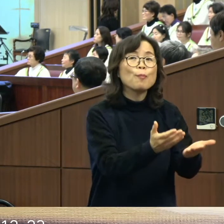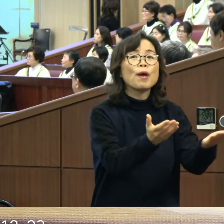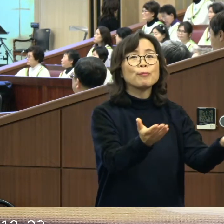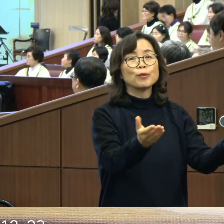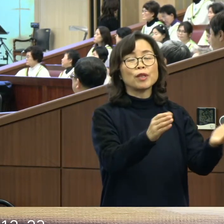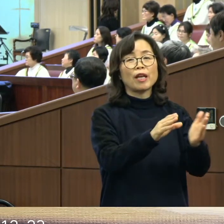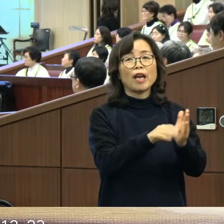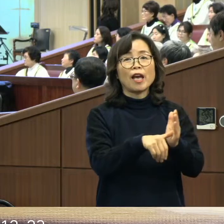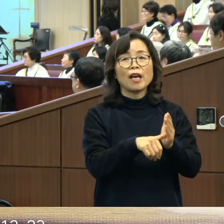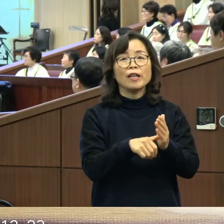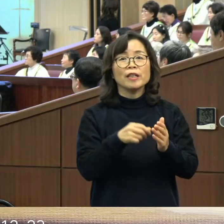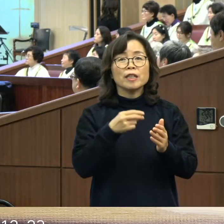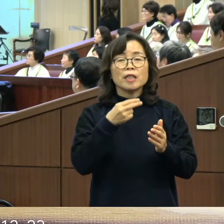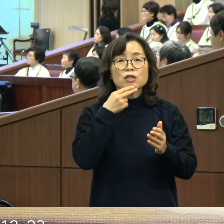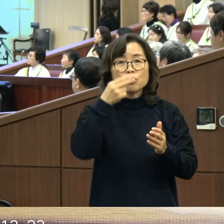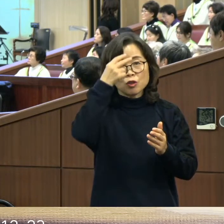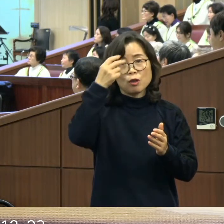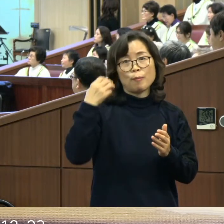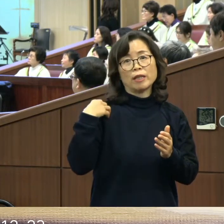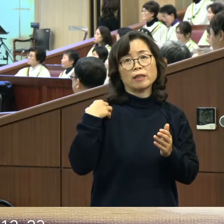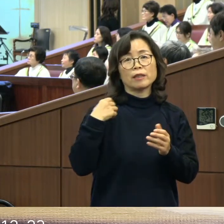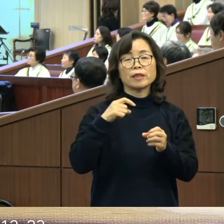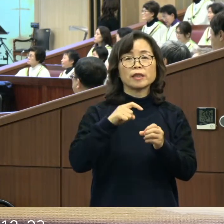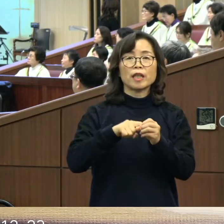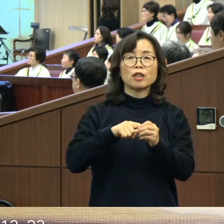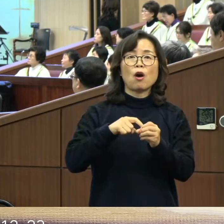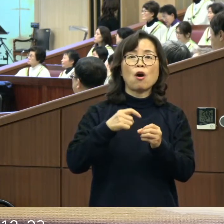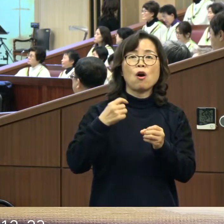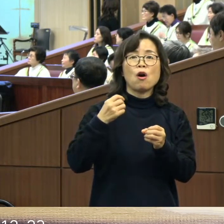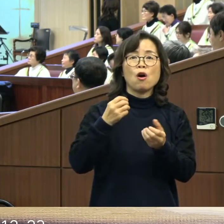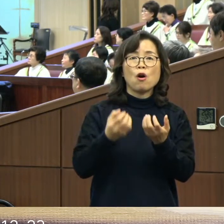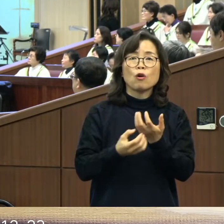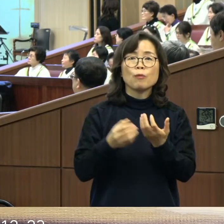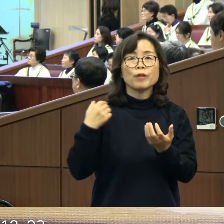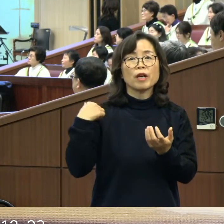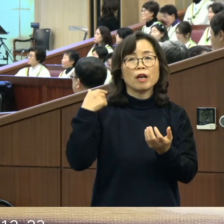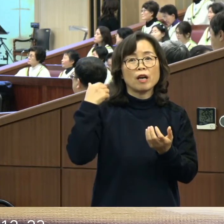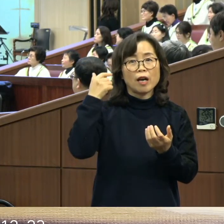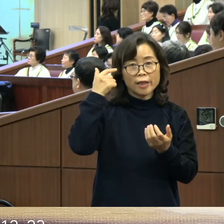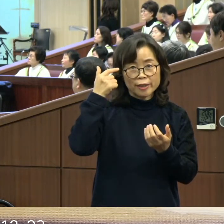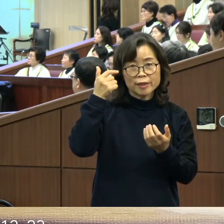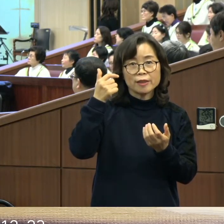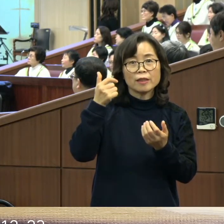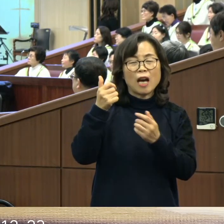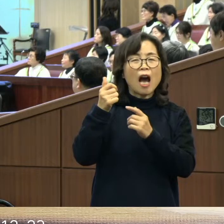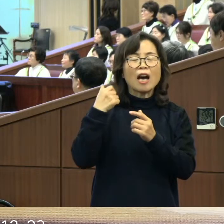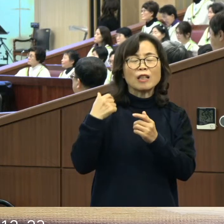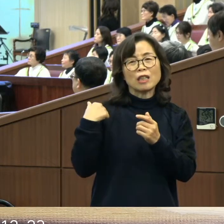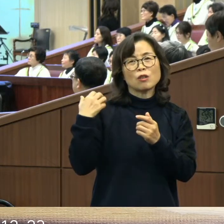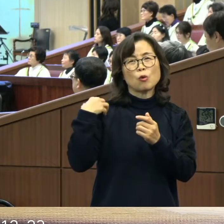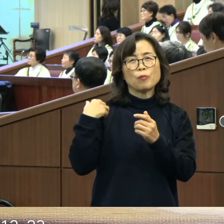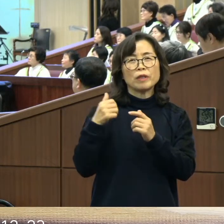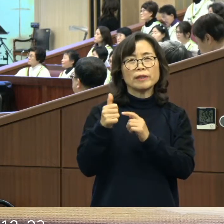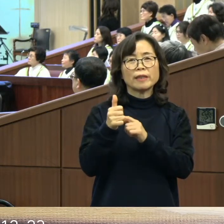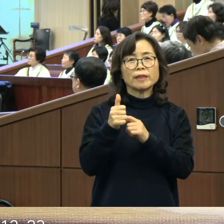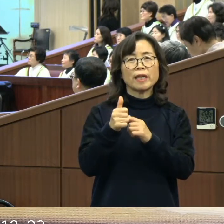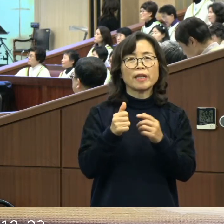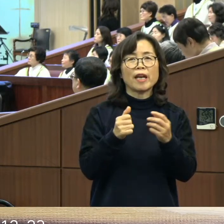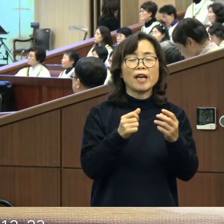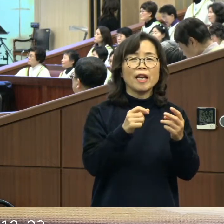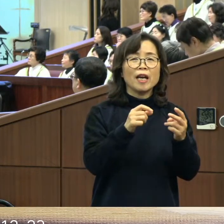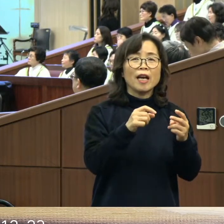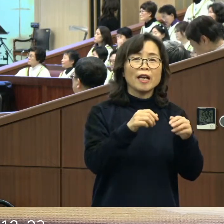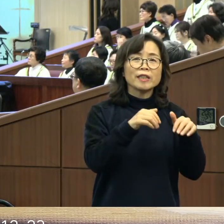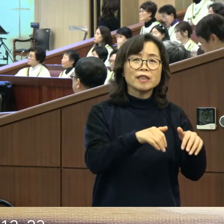베풀 때에 술 맡은 관원장과 떡 굽는 관원장에게 그의 신하들 조의 머리를